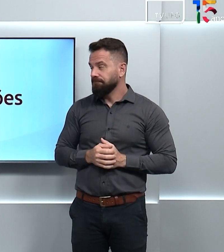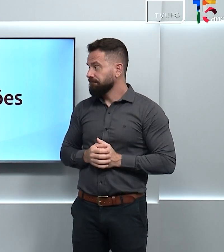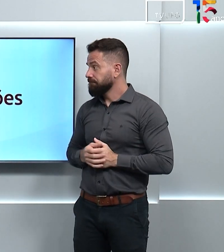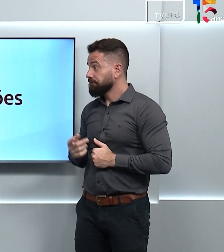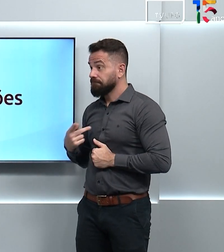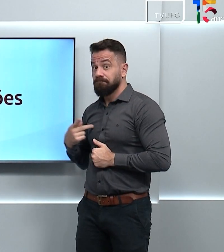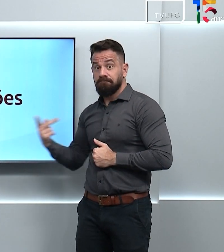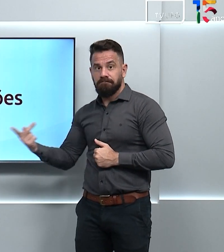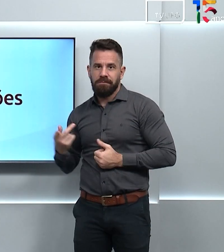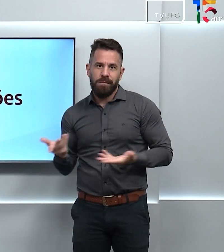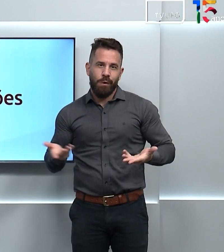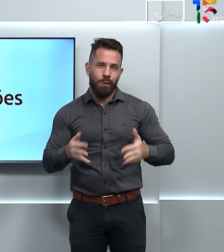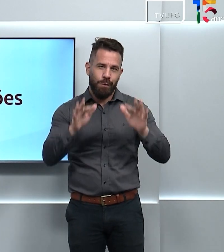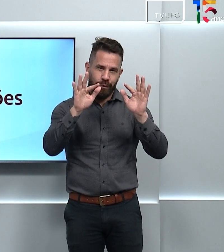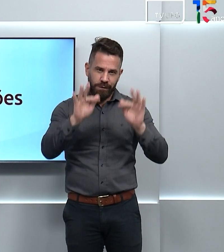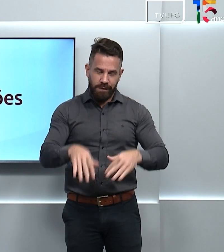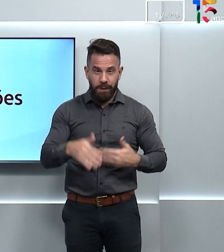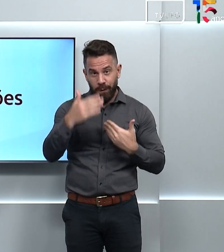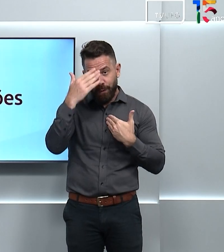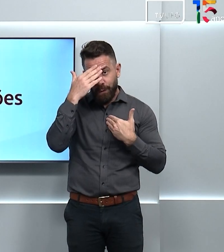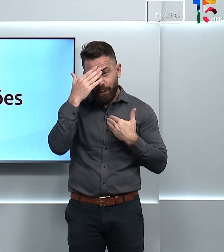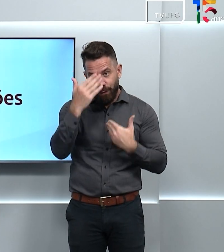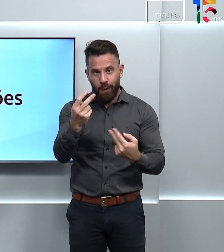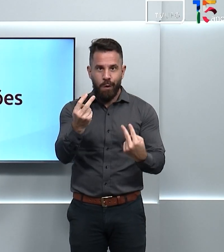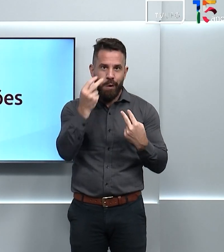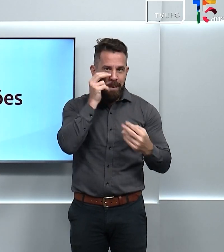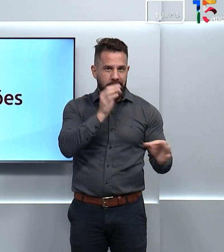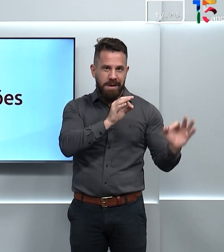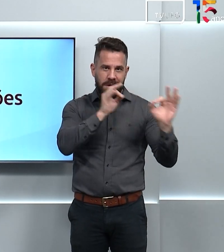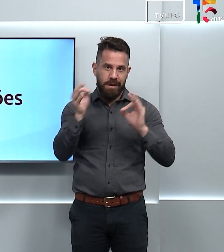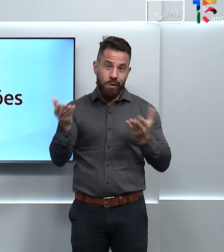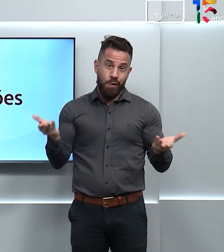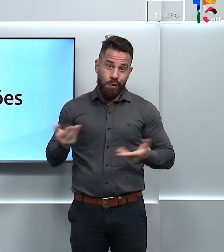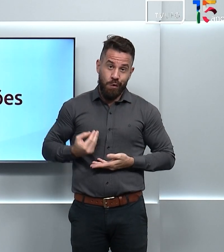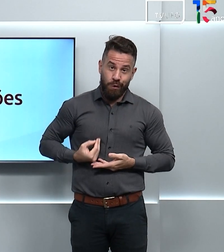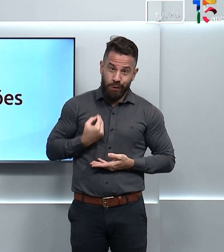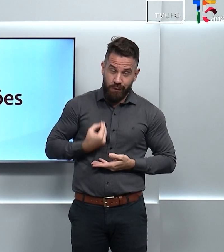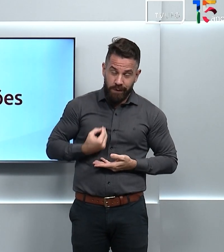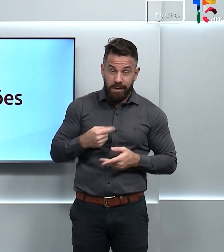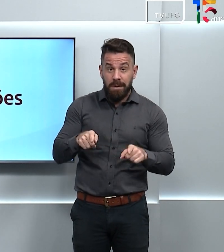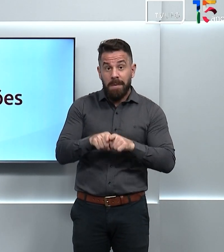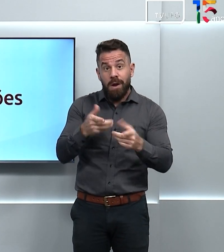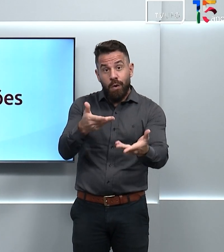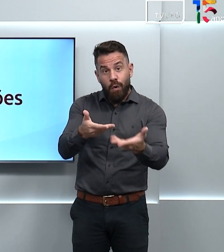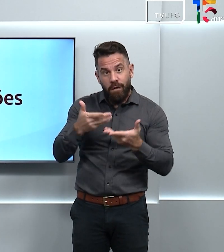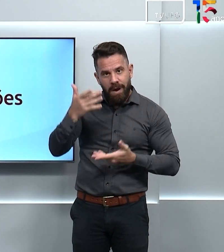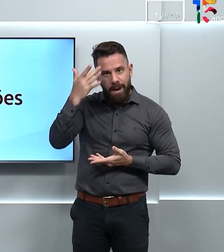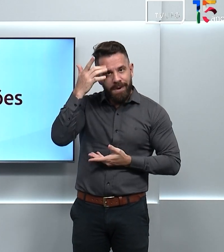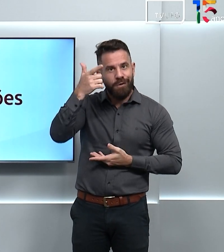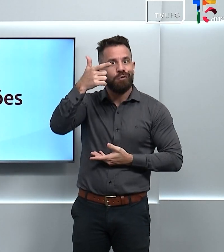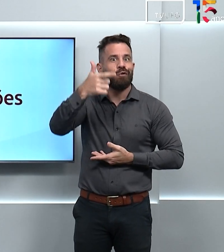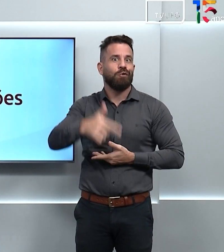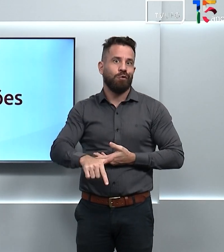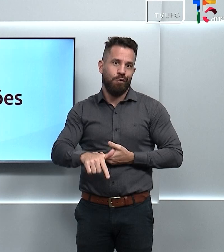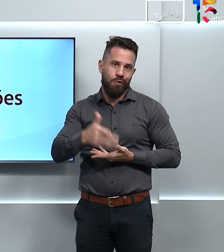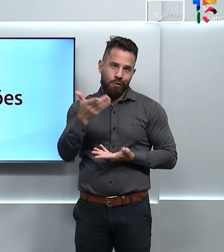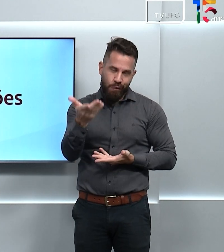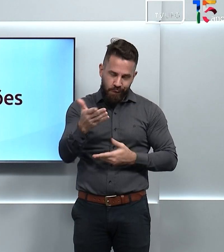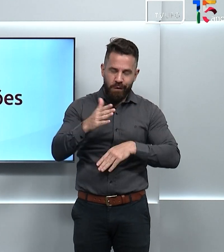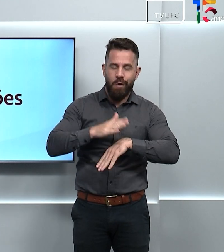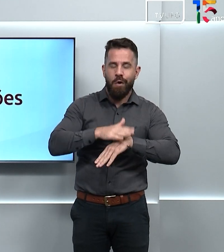Eu e o professor Diego ficamos por aqui, agradecendo a sua companhia, a sua audiência e te convidando a estar novamente com a gente